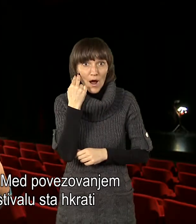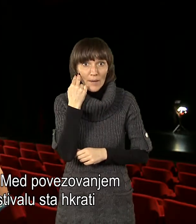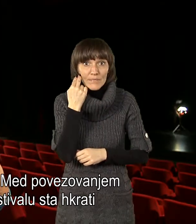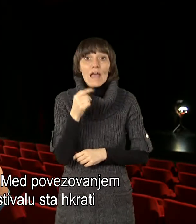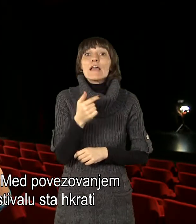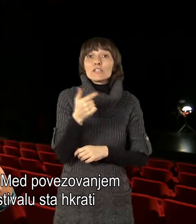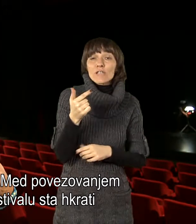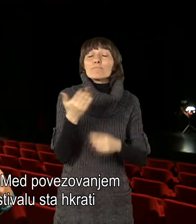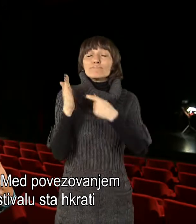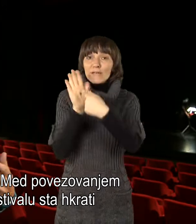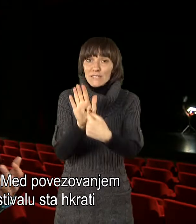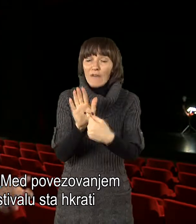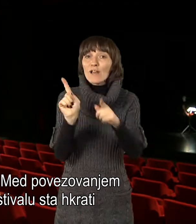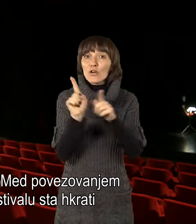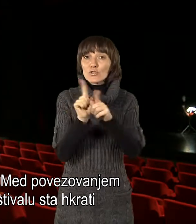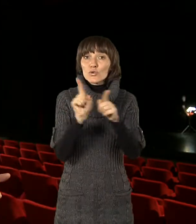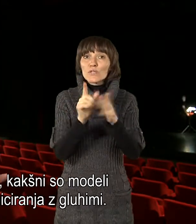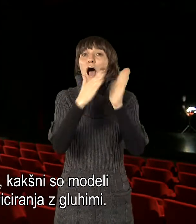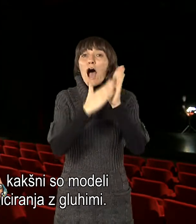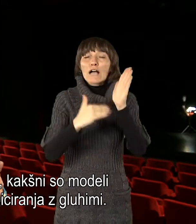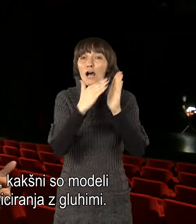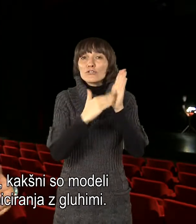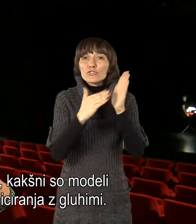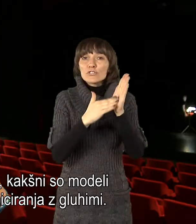na festivalu sta predstavljala obenem